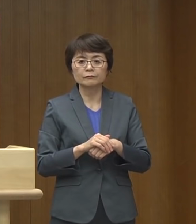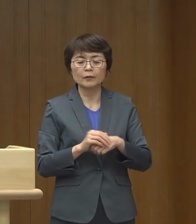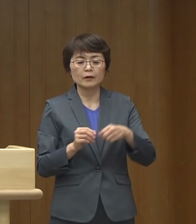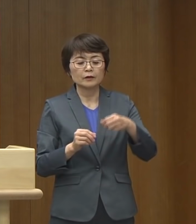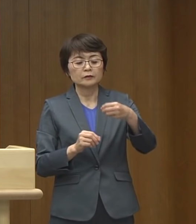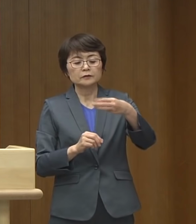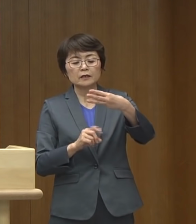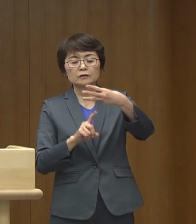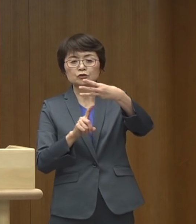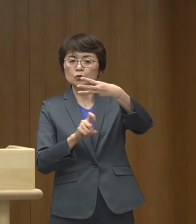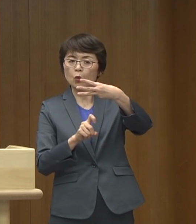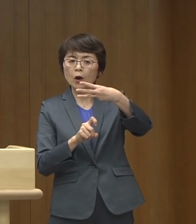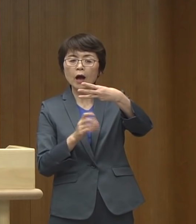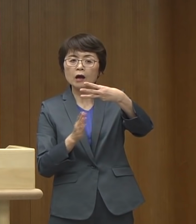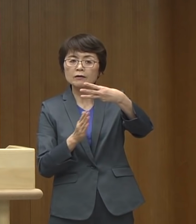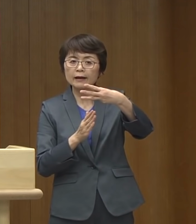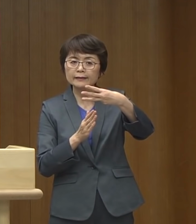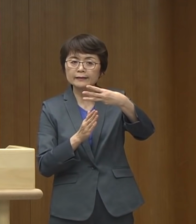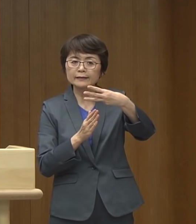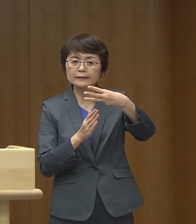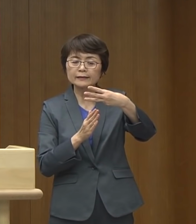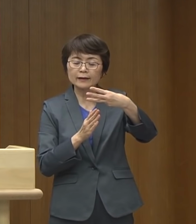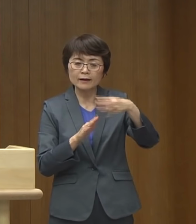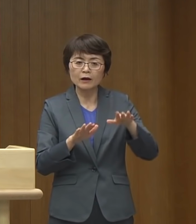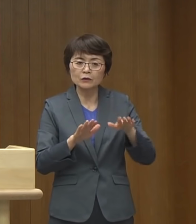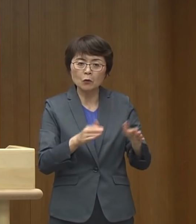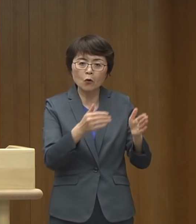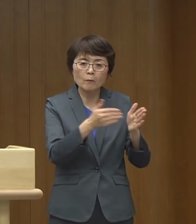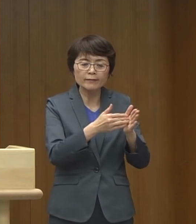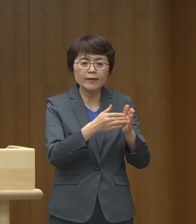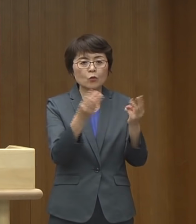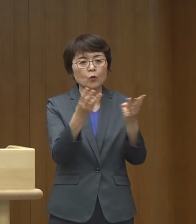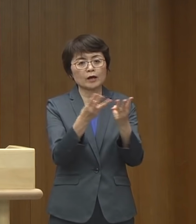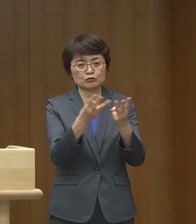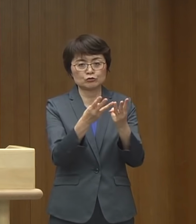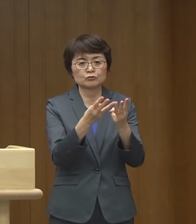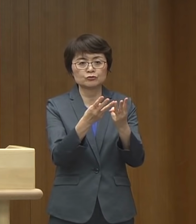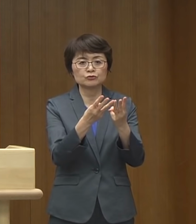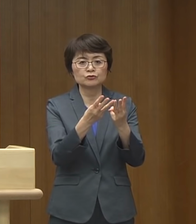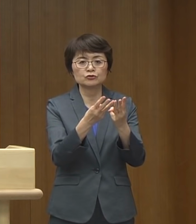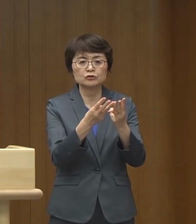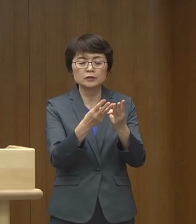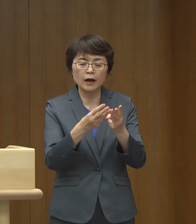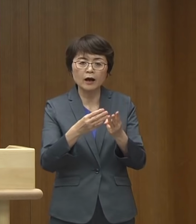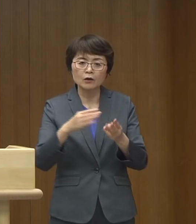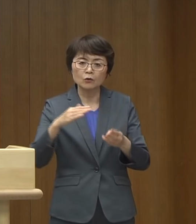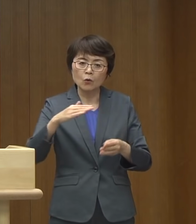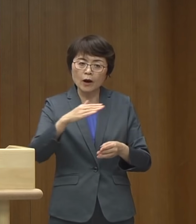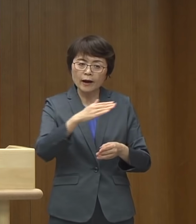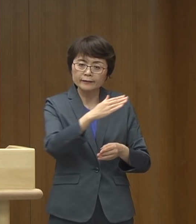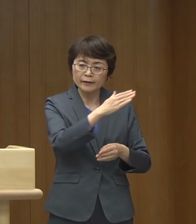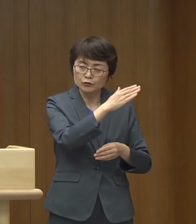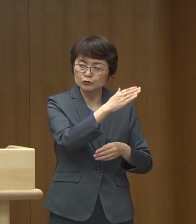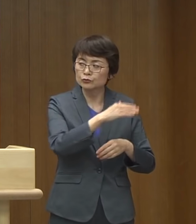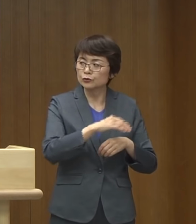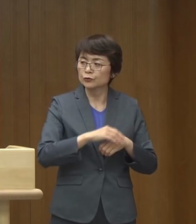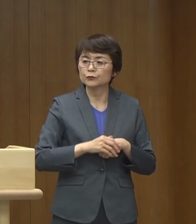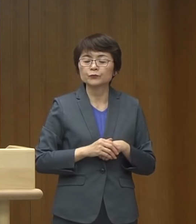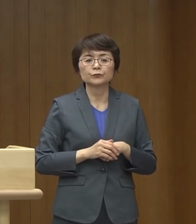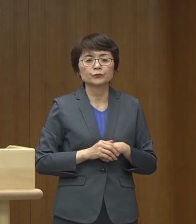月の10日ぐらいから、現在に至るまでの数値というのはある意味で、後追いで入ってくる数字が、ここの部分